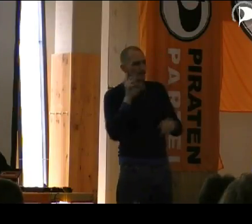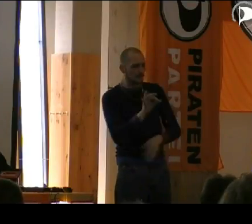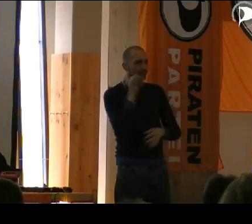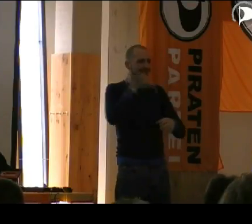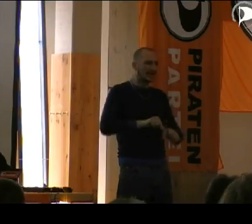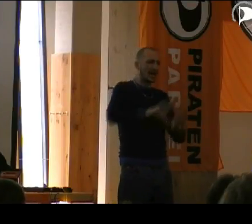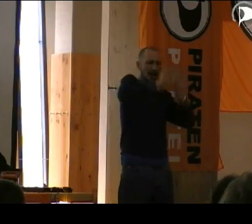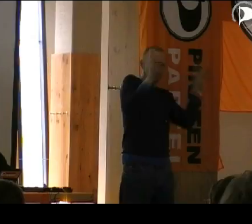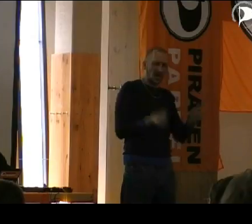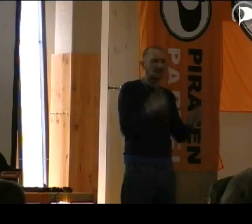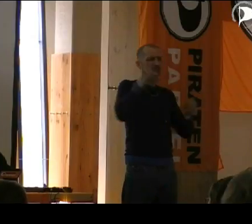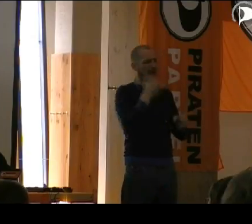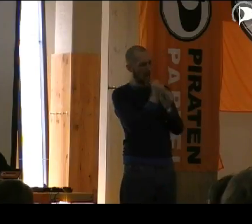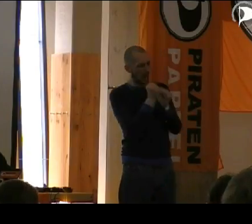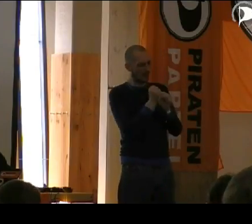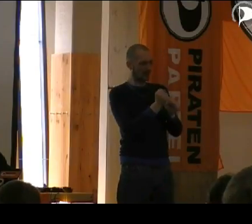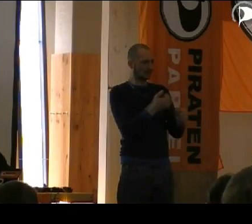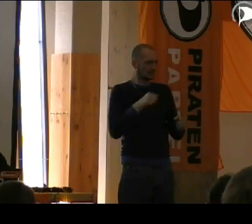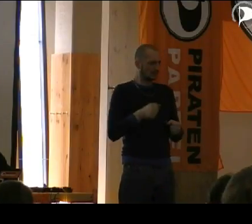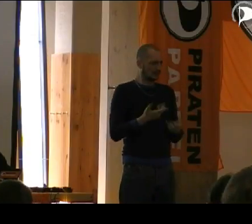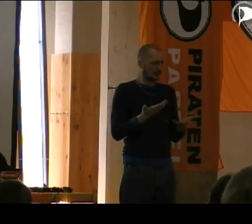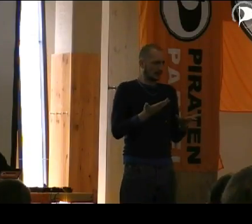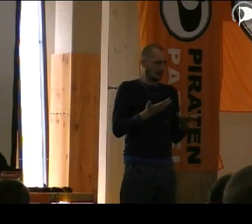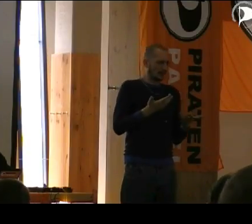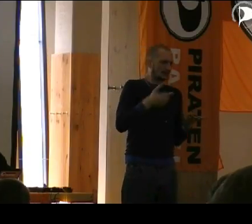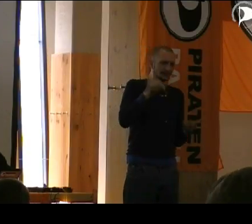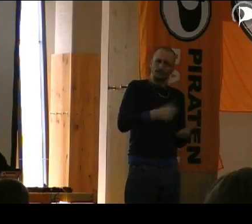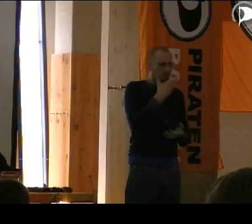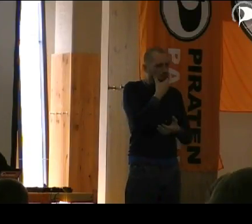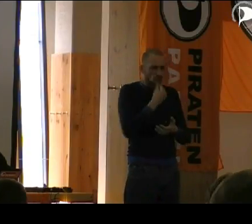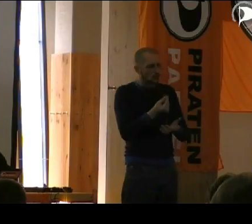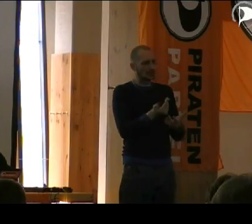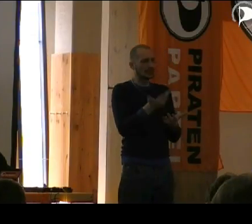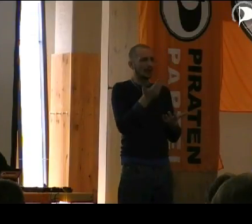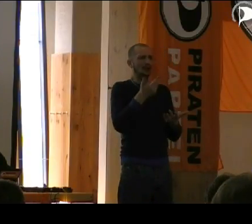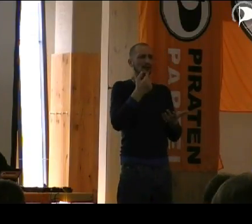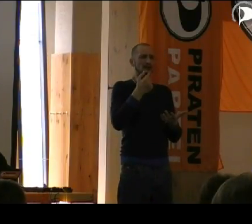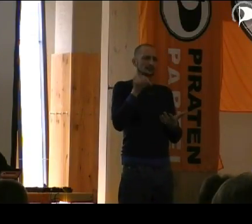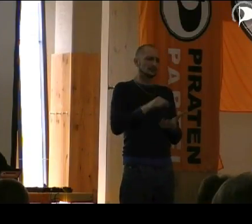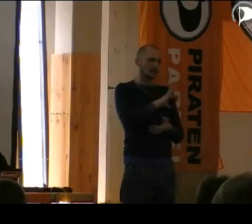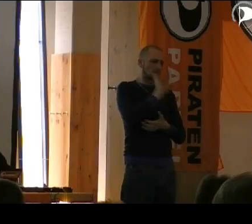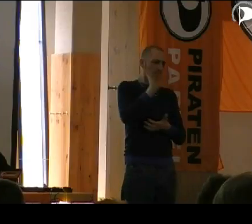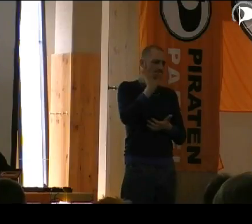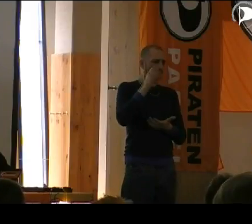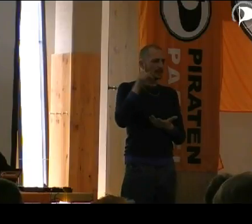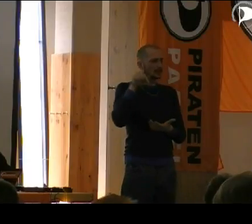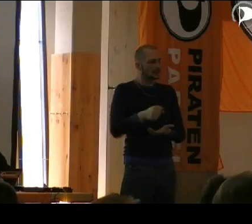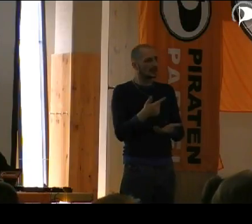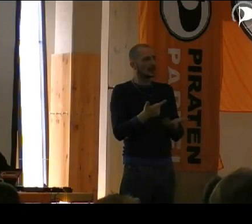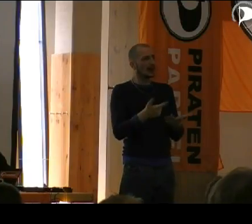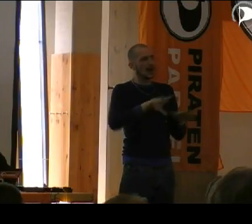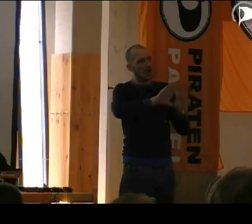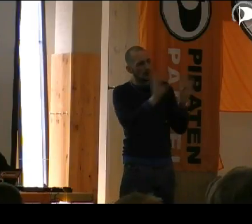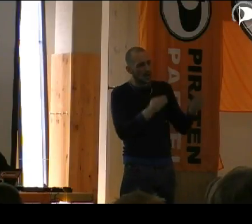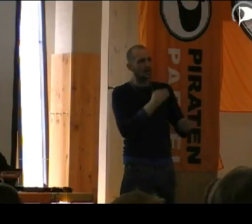gewaltigen arbeitsaufwand leider nie drin steckt natürlich ist es auch und ich hätte mir auch gewünscht der im prinzip jetzt kommt der flüchtlinge